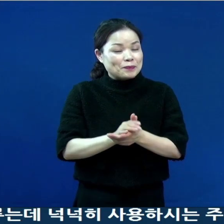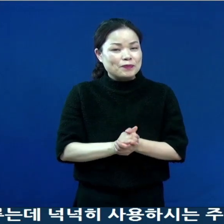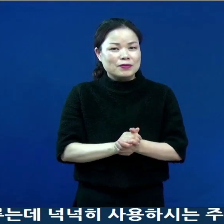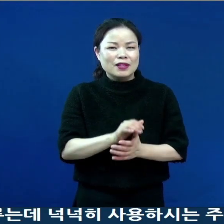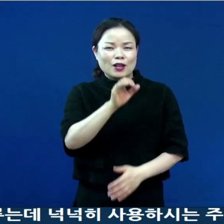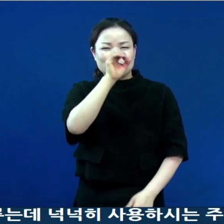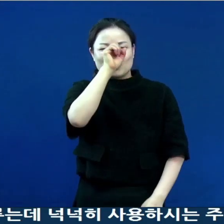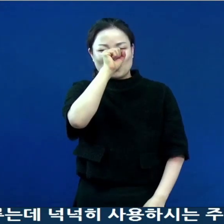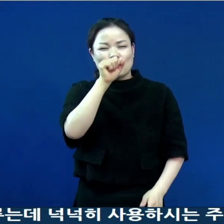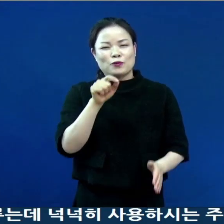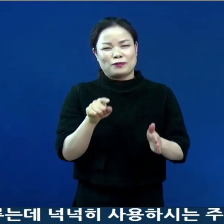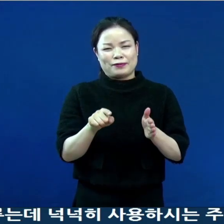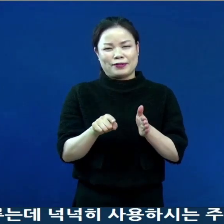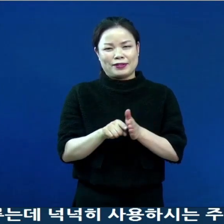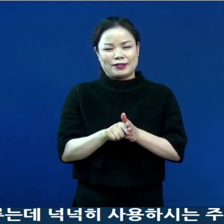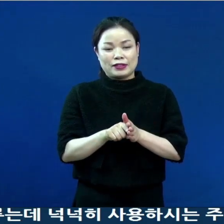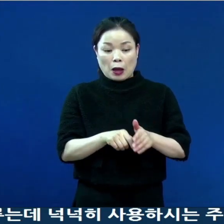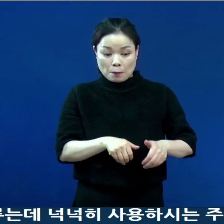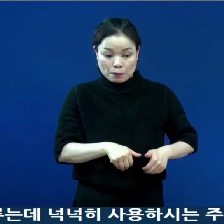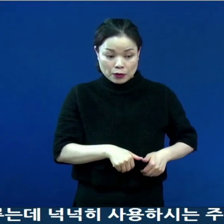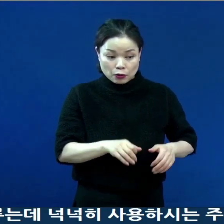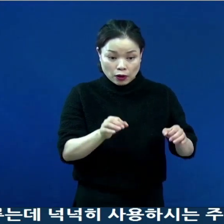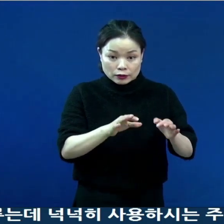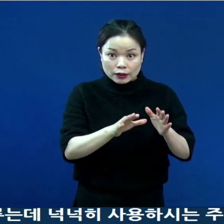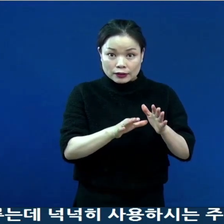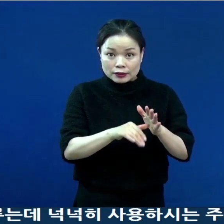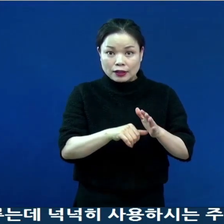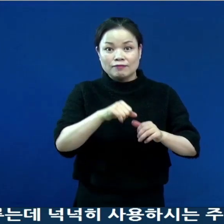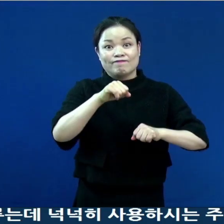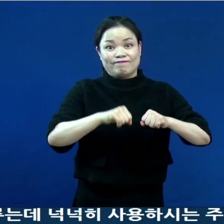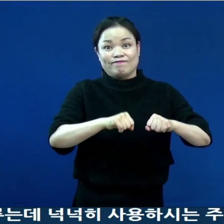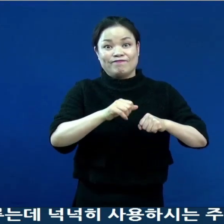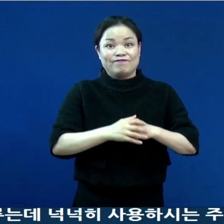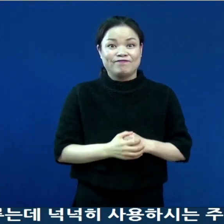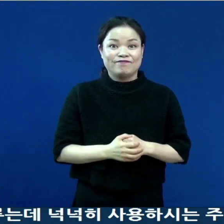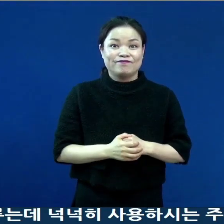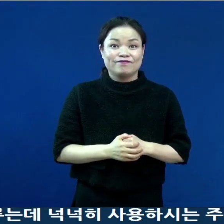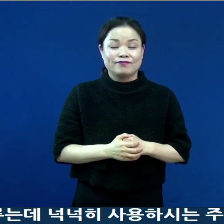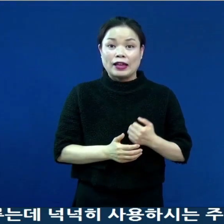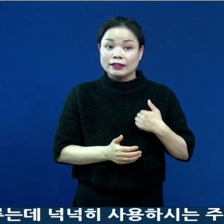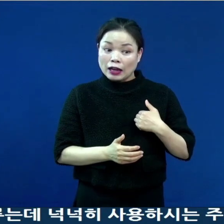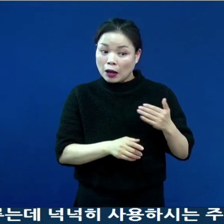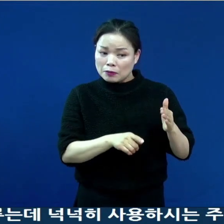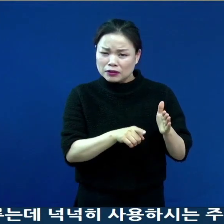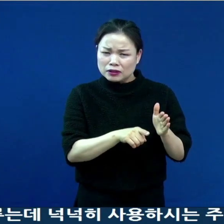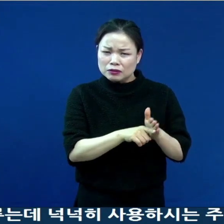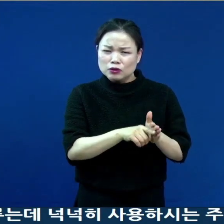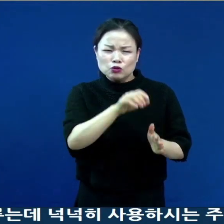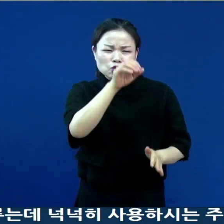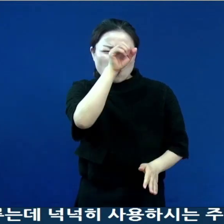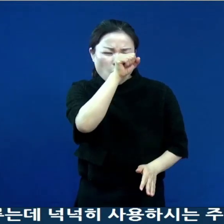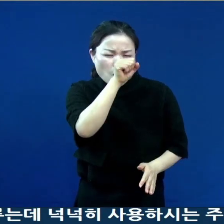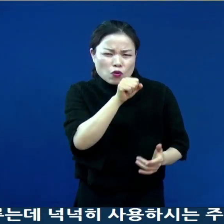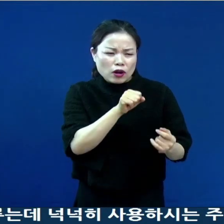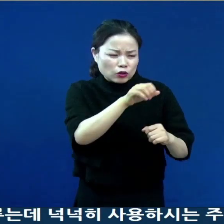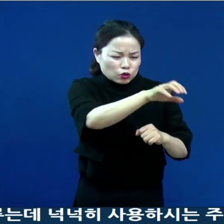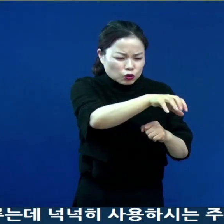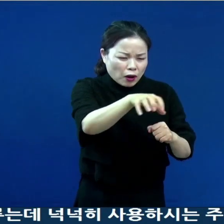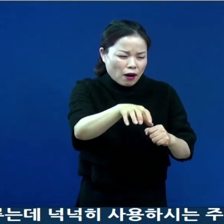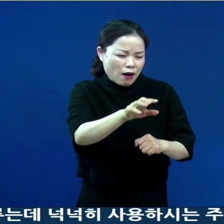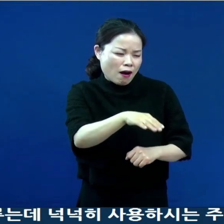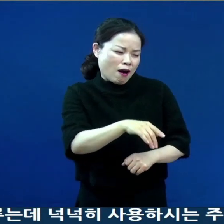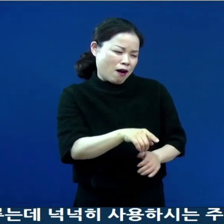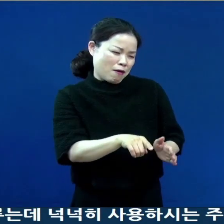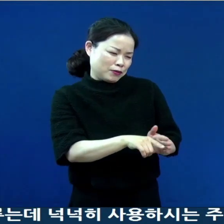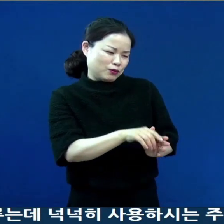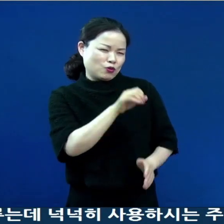좋은 믿음은 필요한 순간에 작동하는 믿음입니다. 내가 믿음이 아무리 좋은 것 같고 주변 사람들 저분